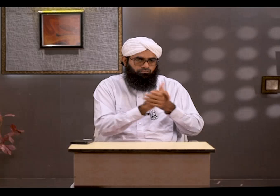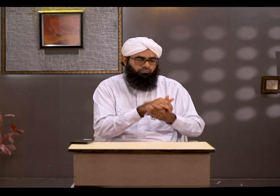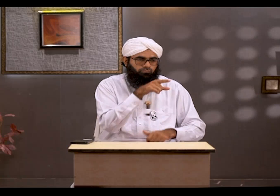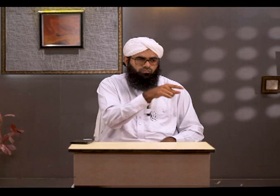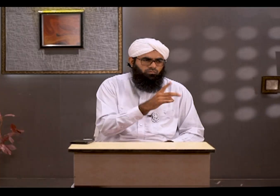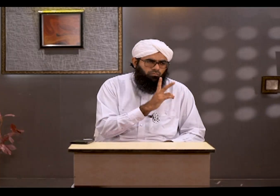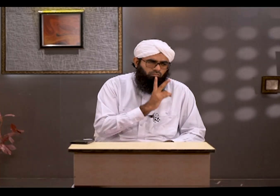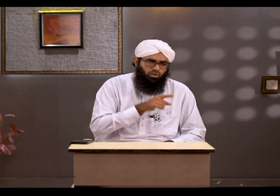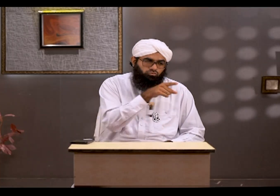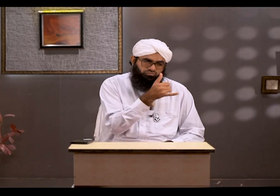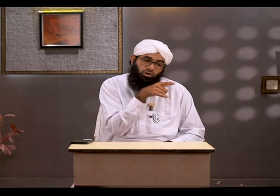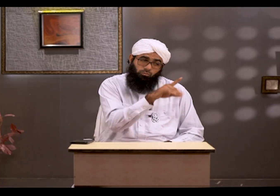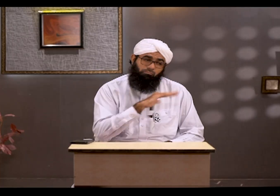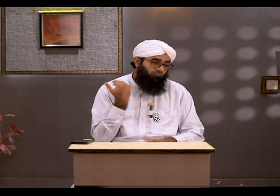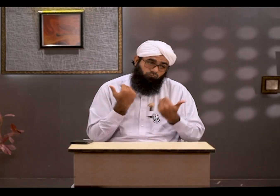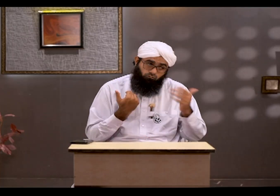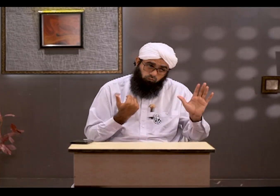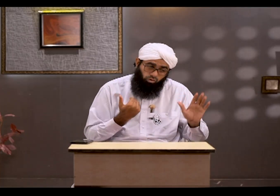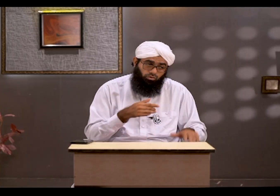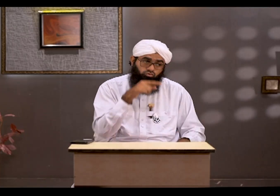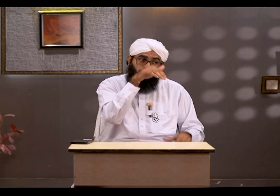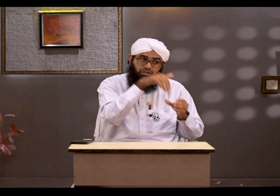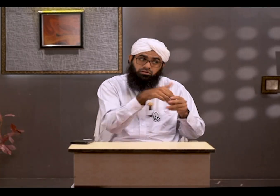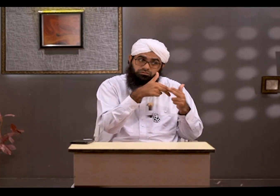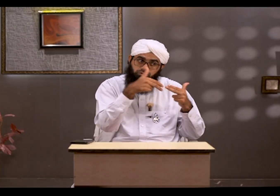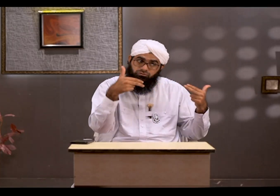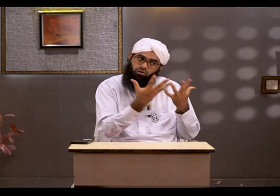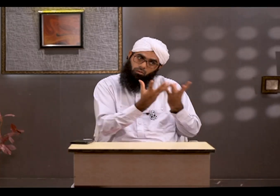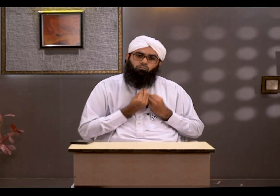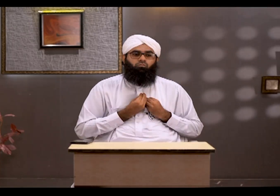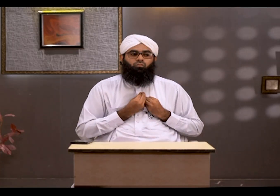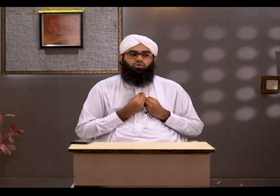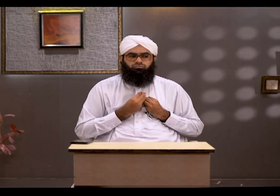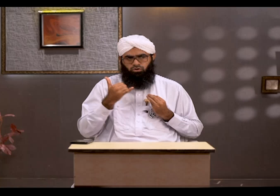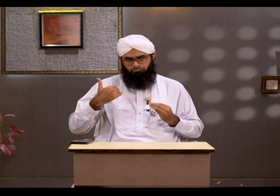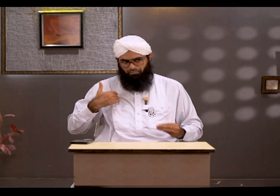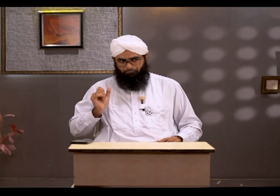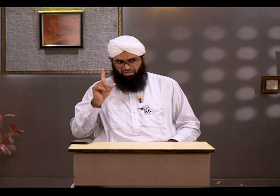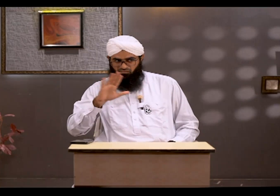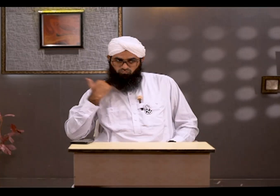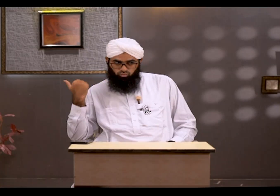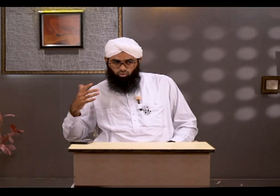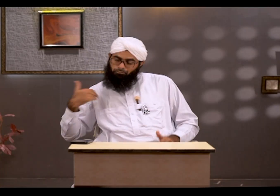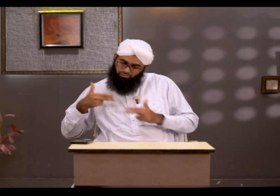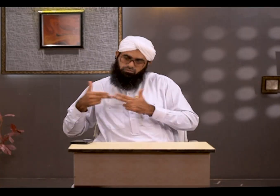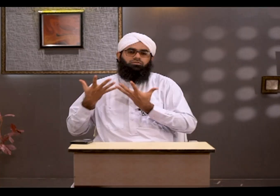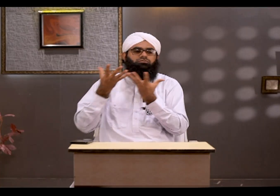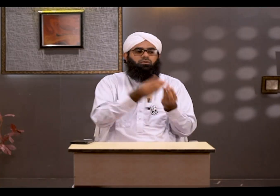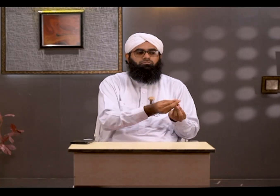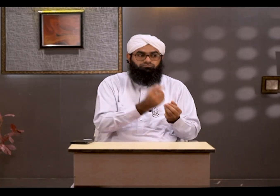تم مجھ سے پہلے انتقال کر جاؤ تو پیش آنے والے حالات مجھے بتانا، اور اگر میں پہلے فوت ہو گیا تو میں تمہیں بتا دوں گا۔ حضرت سیدنا